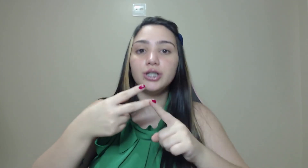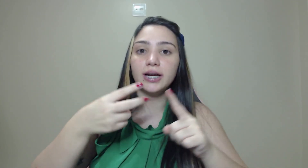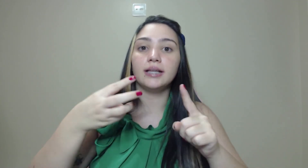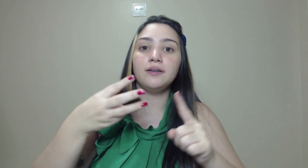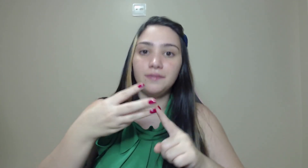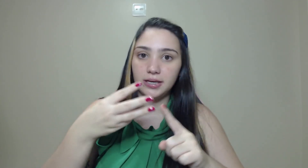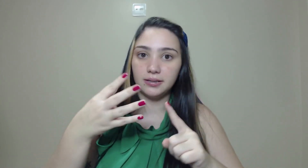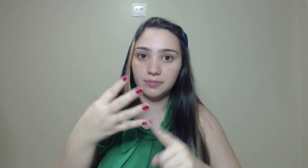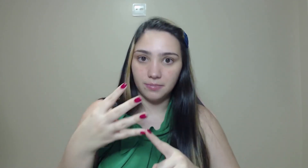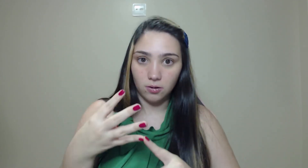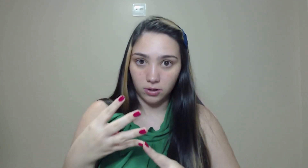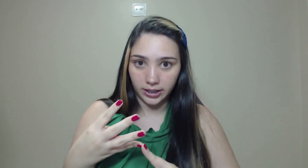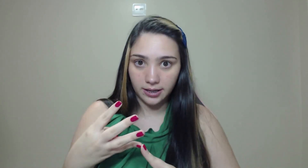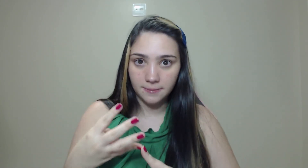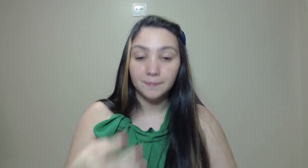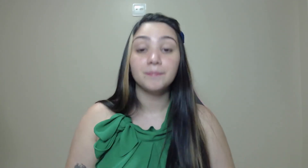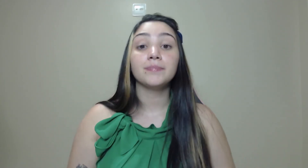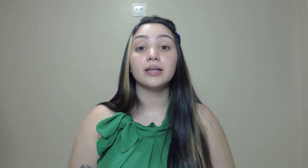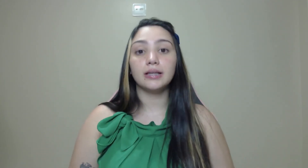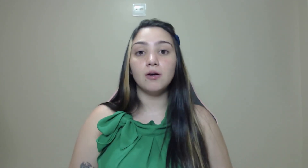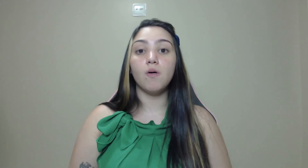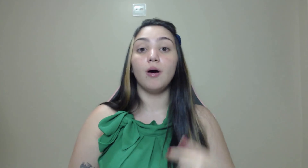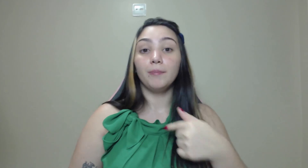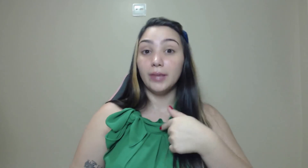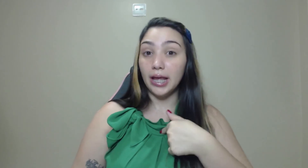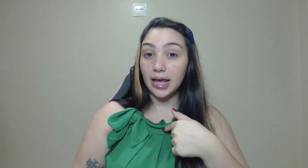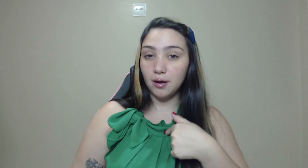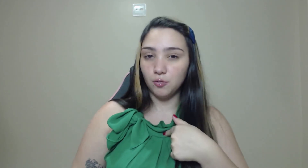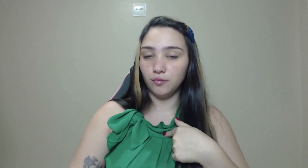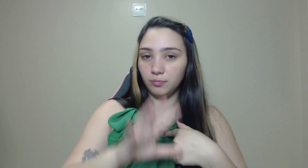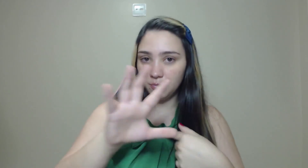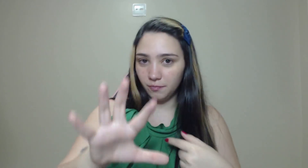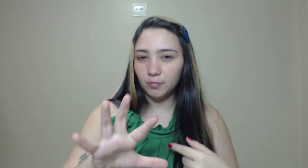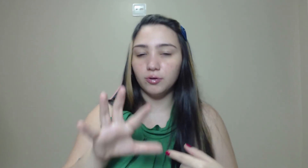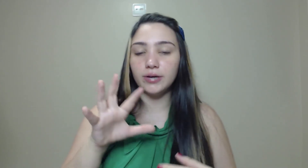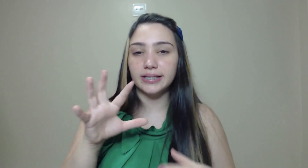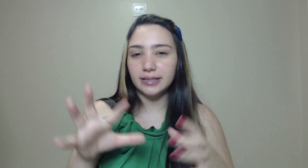cada vez, ok? Então, ó. Vamos com esse exemplo de